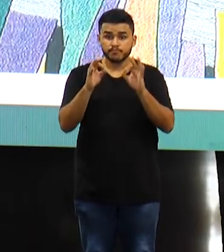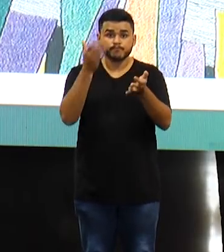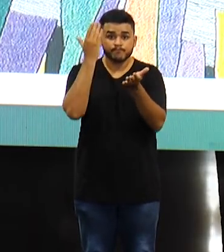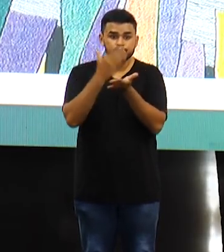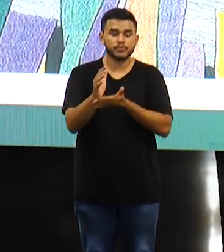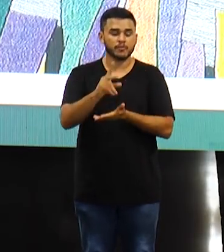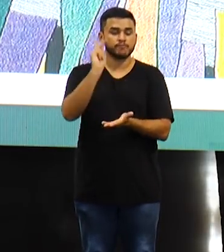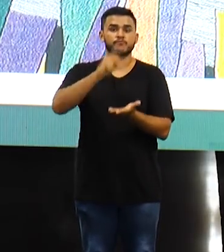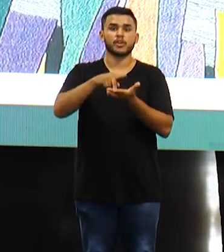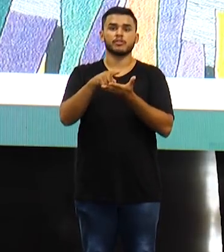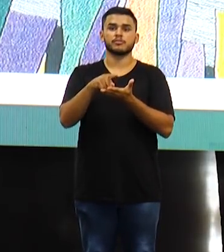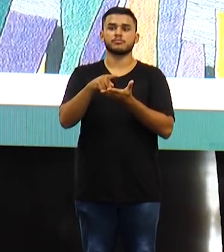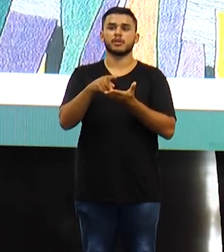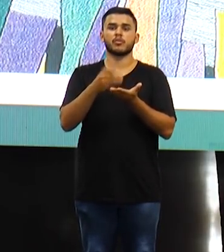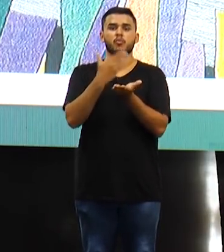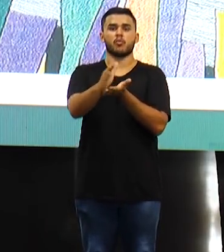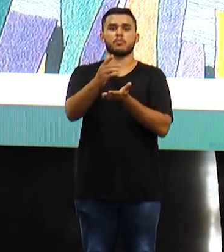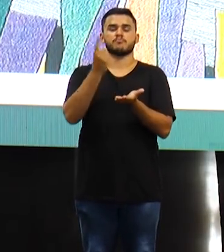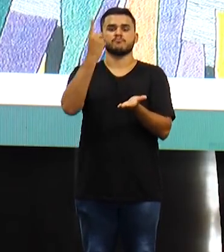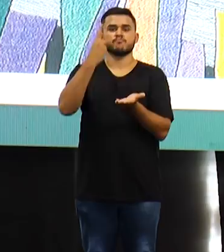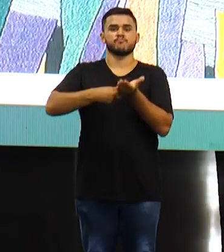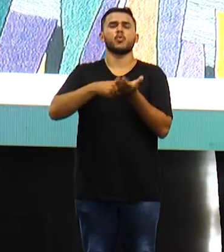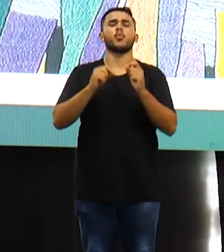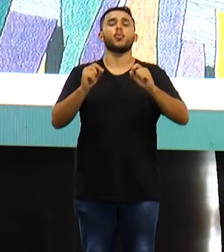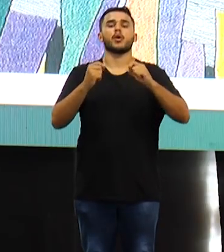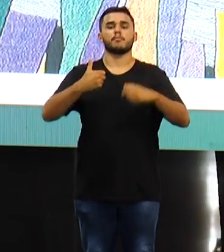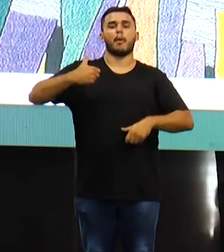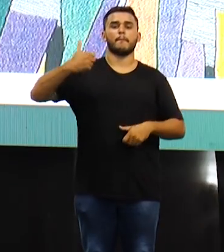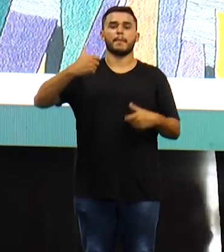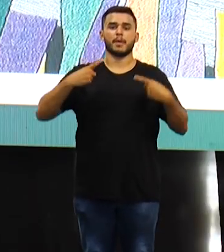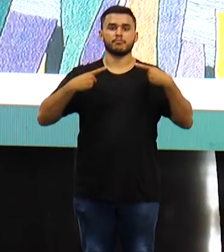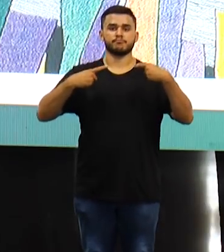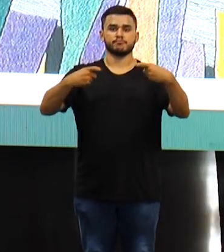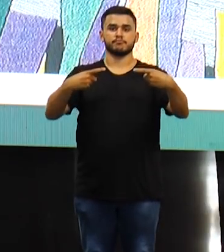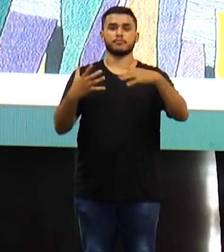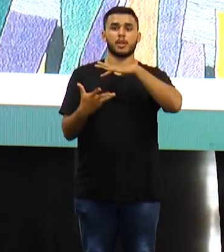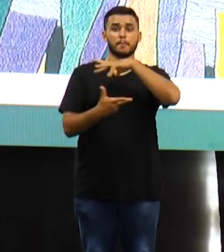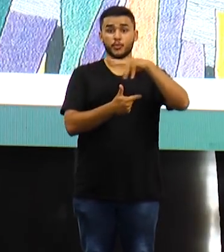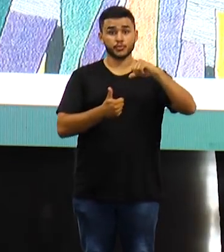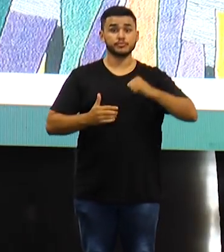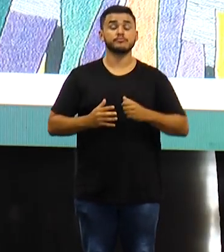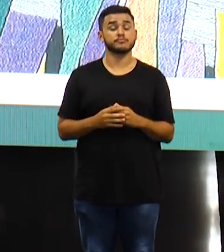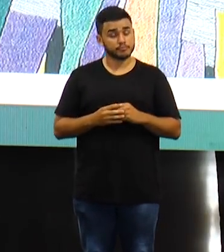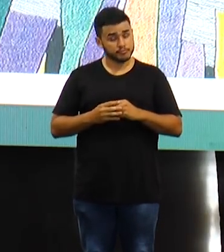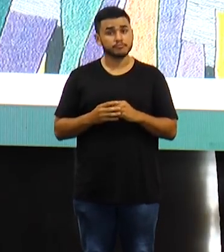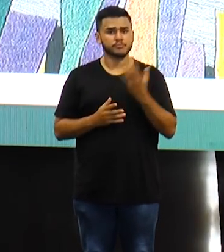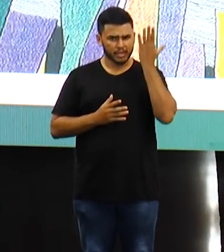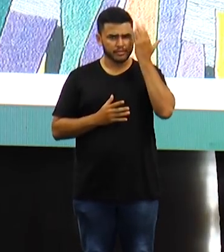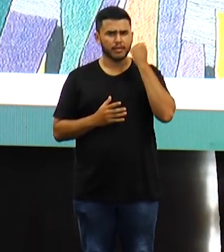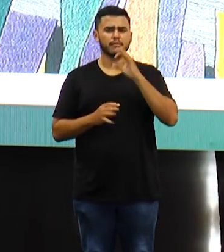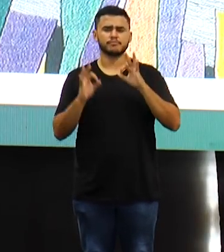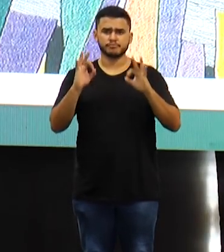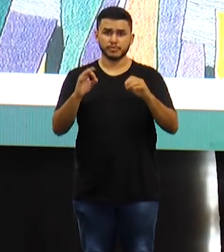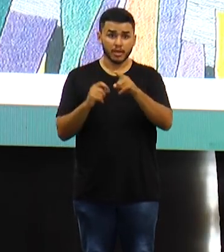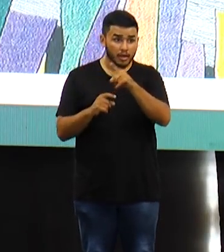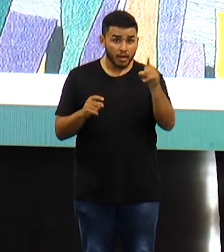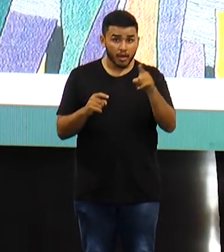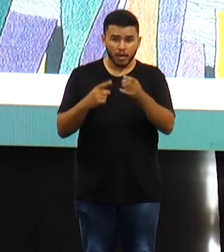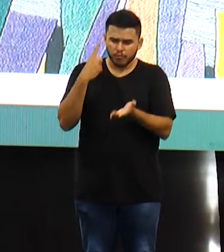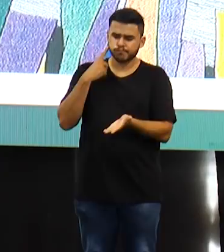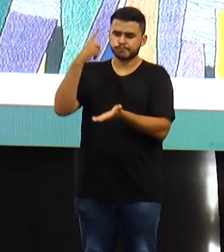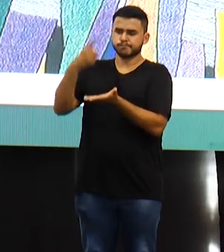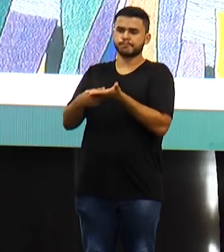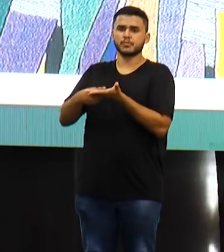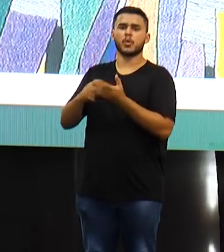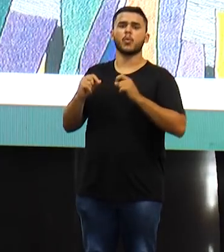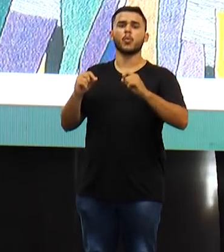certo? Nesse tratado, vocês têm algumas resoluções que são importantes, que vocês precisam entender.